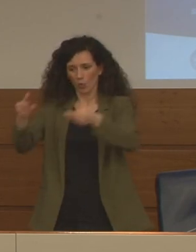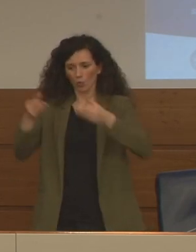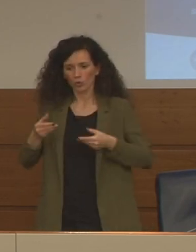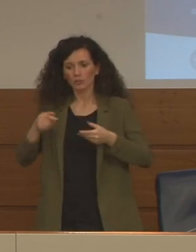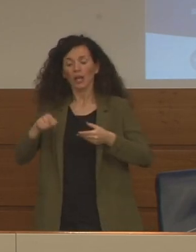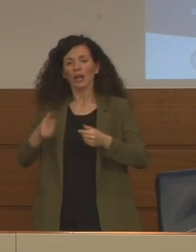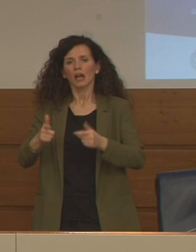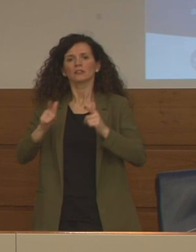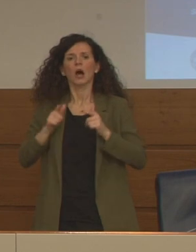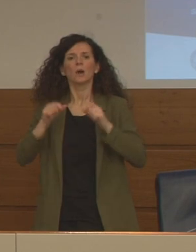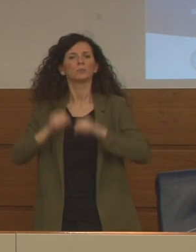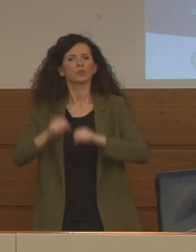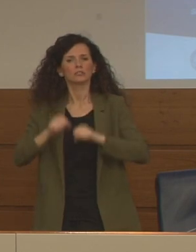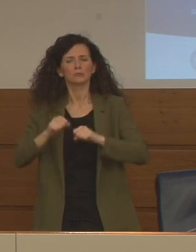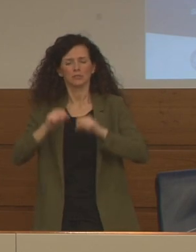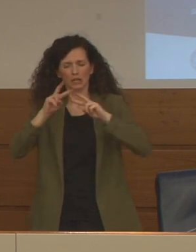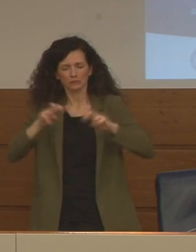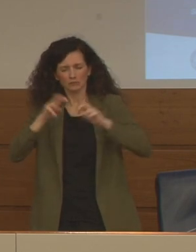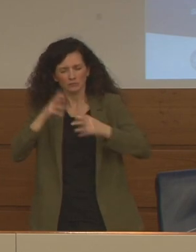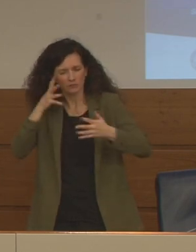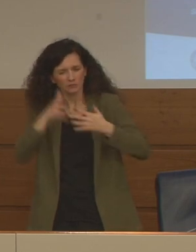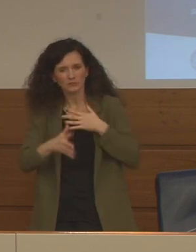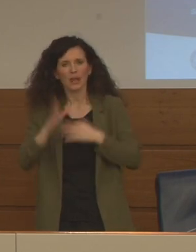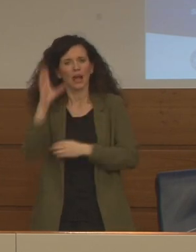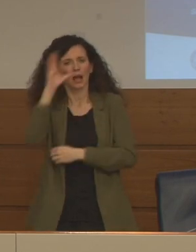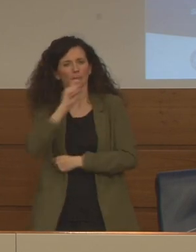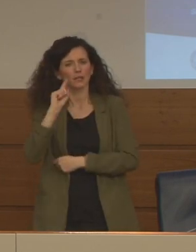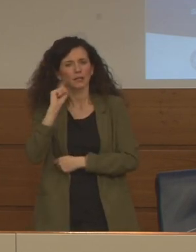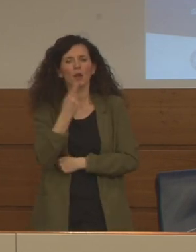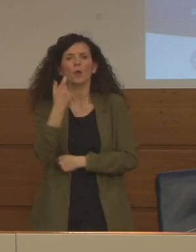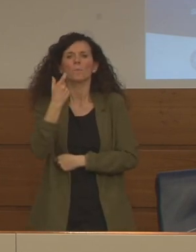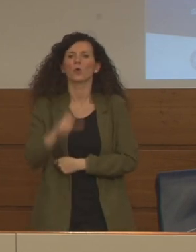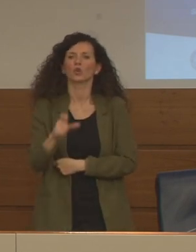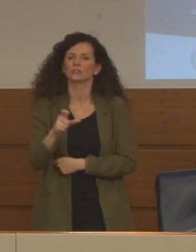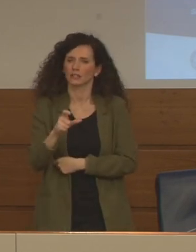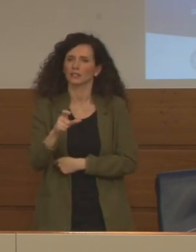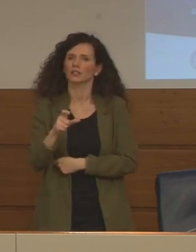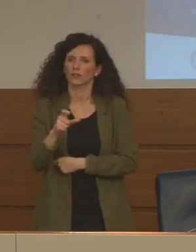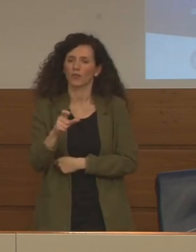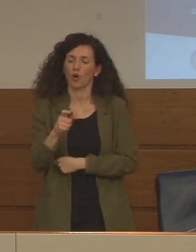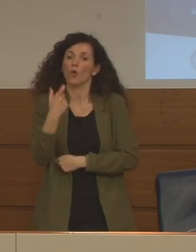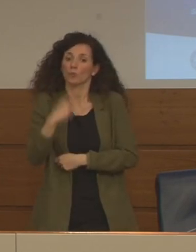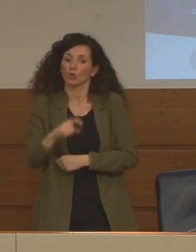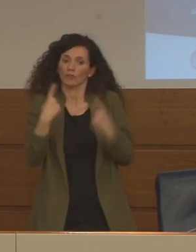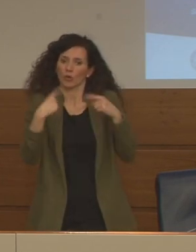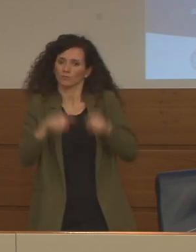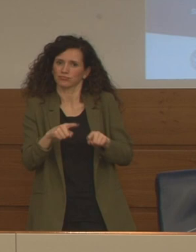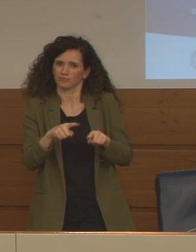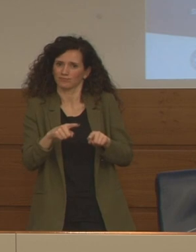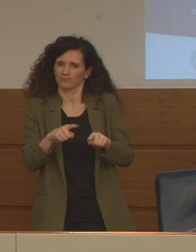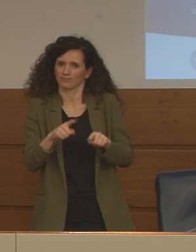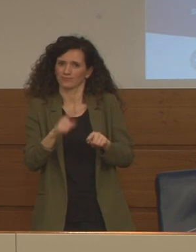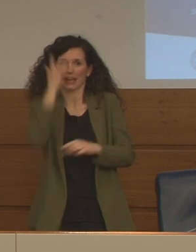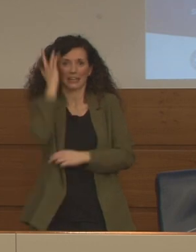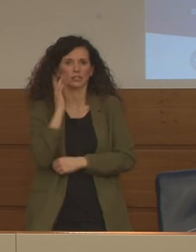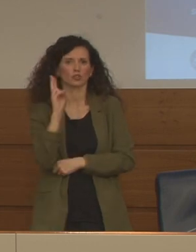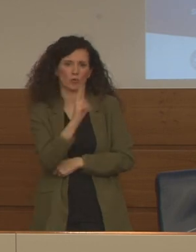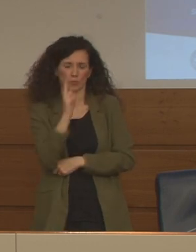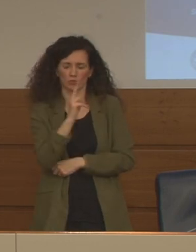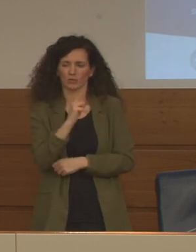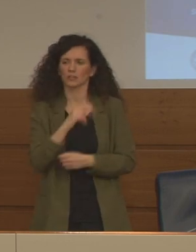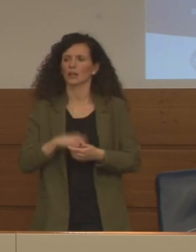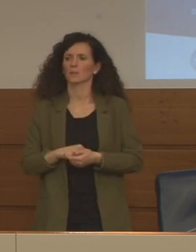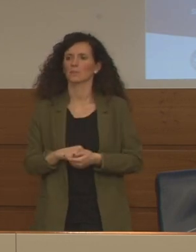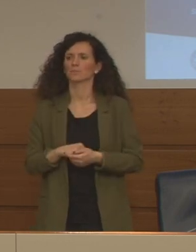di poter andare in maniera più analitica a comprendere le ragioni di questo l'ultimo dato che le citava